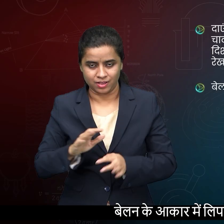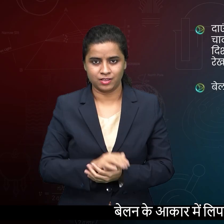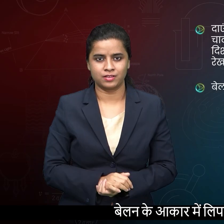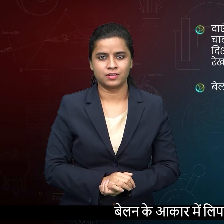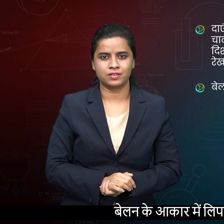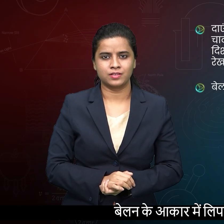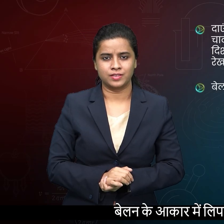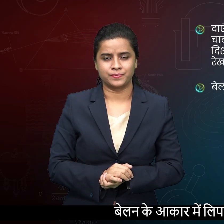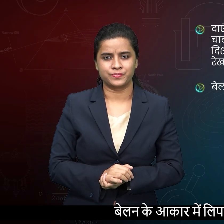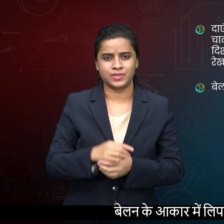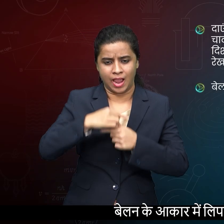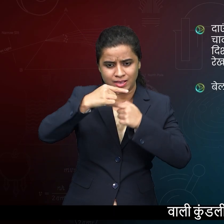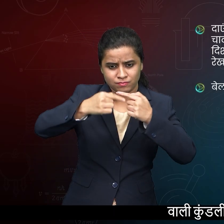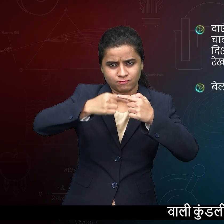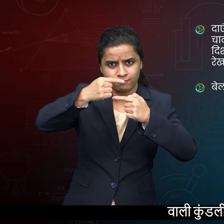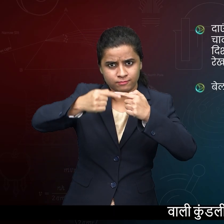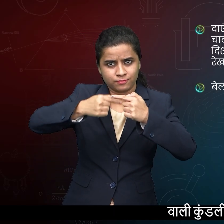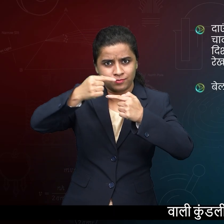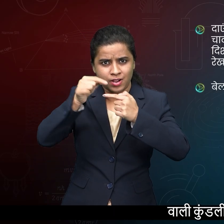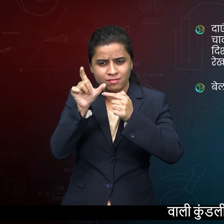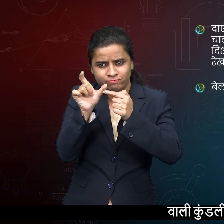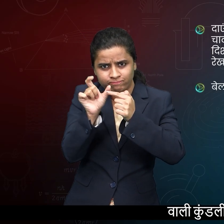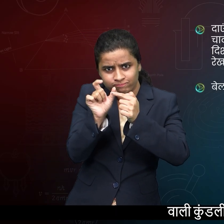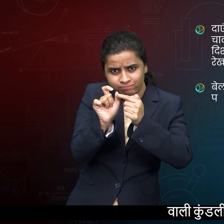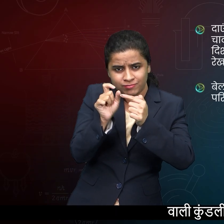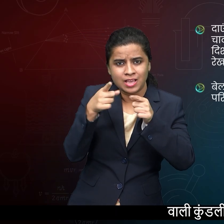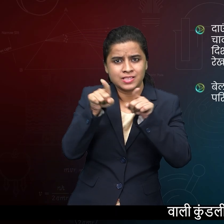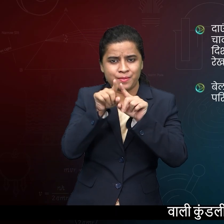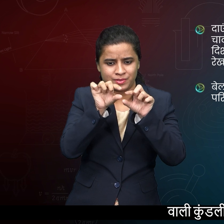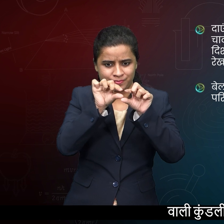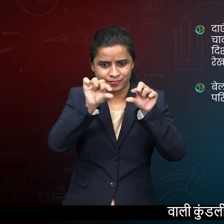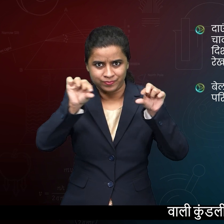वृत्ताकार फेरों वाले कुंडली परिनालिका कहलाती है।